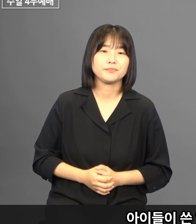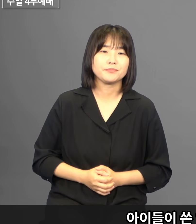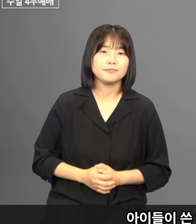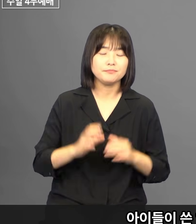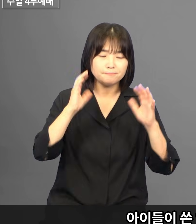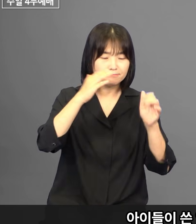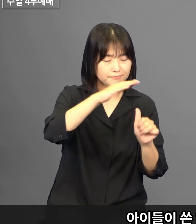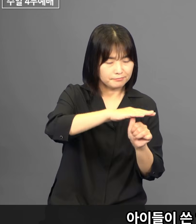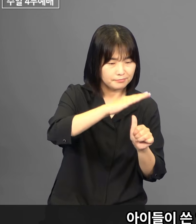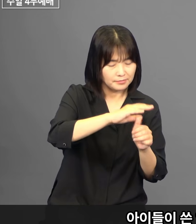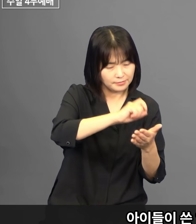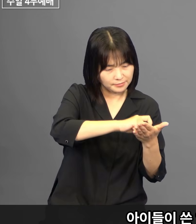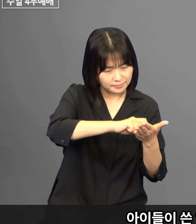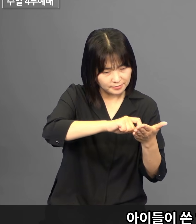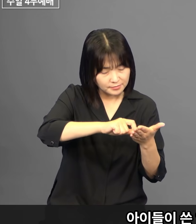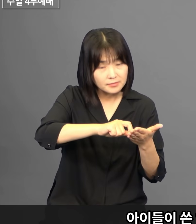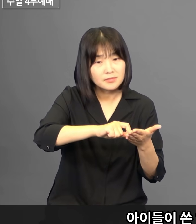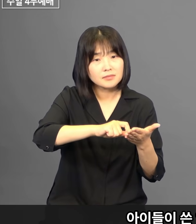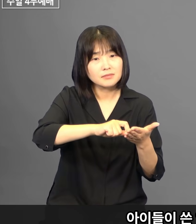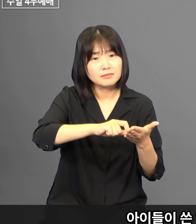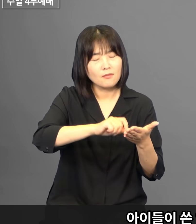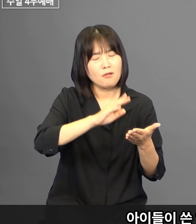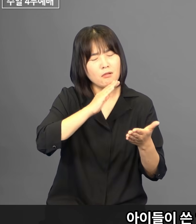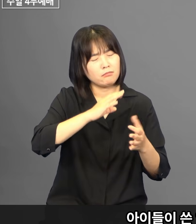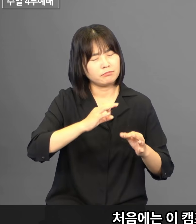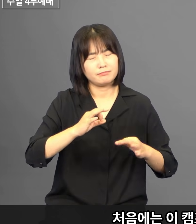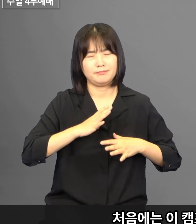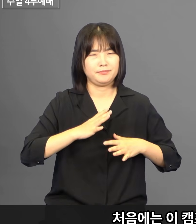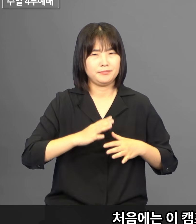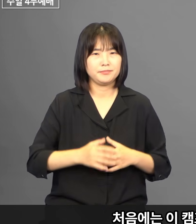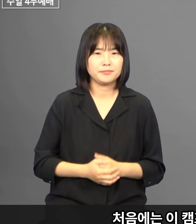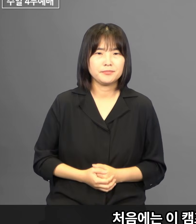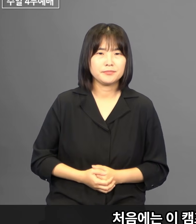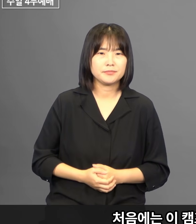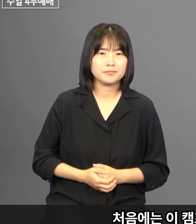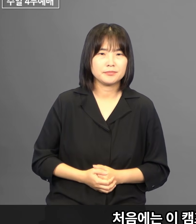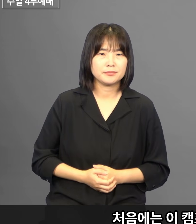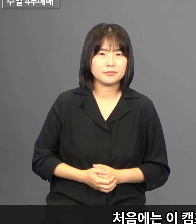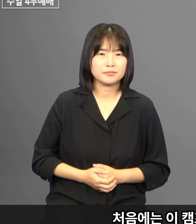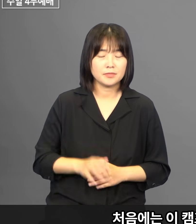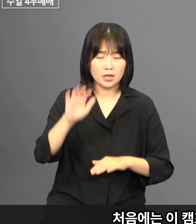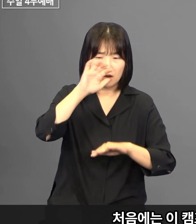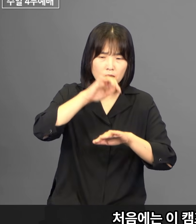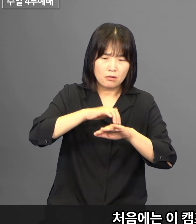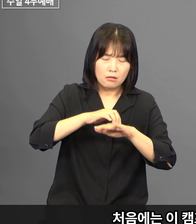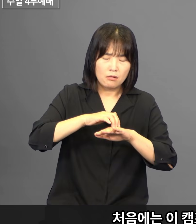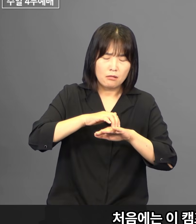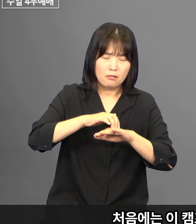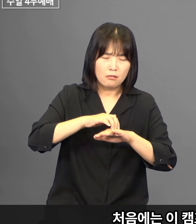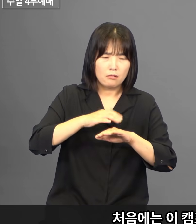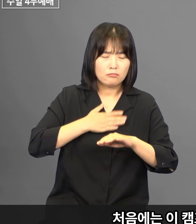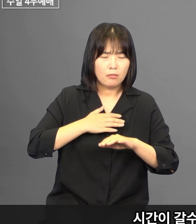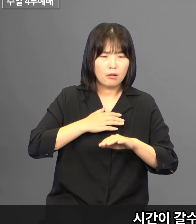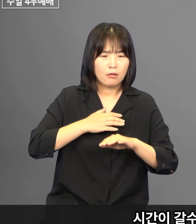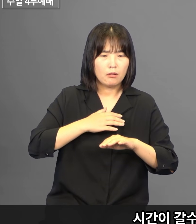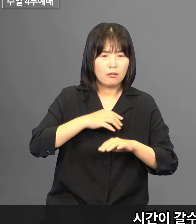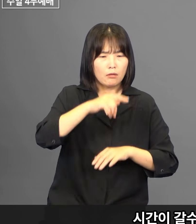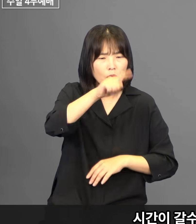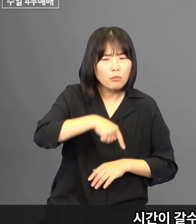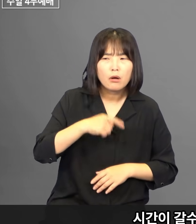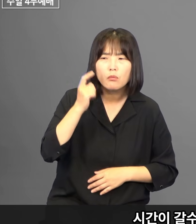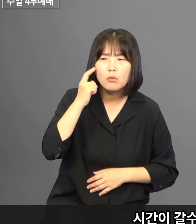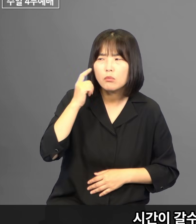아이들이 쓴 일기가 참 놀라웠어요. 처음에는 이 캠프에 왜 왔는지 몰랐는데